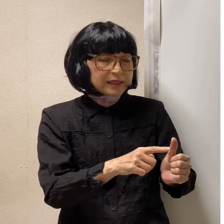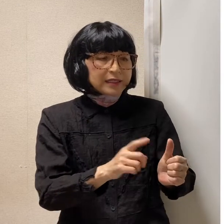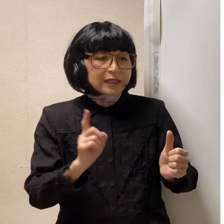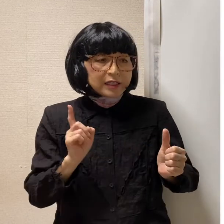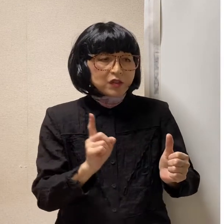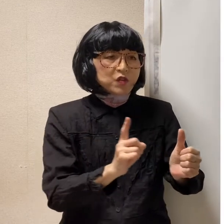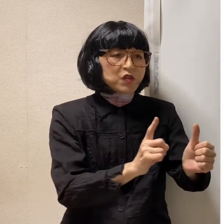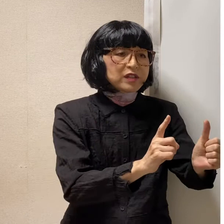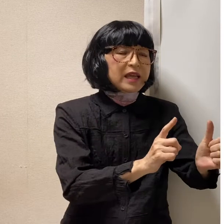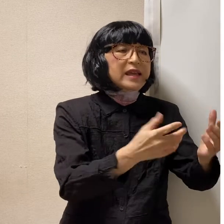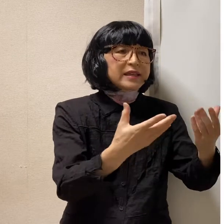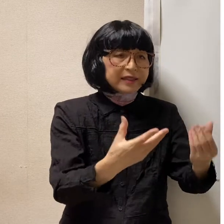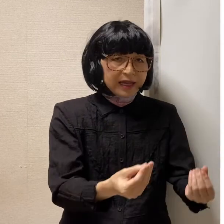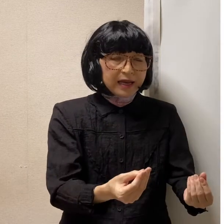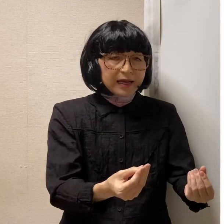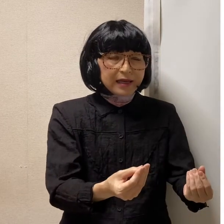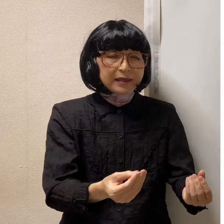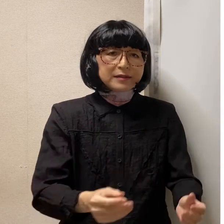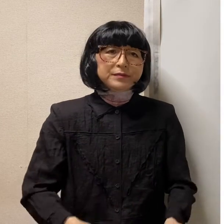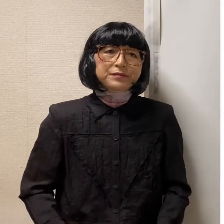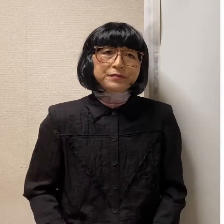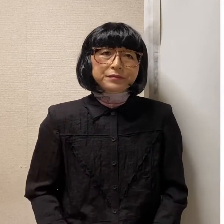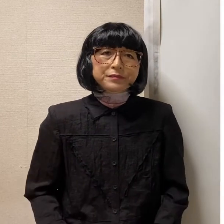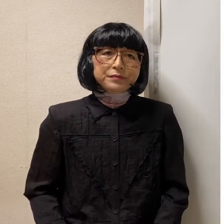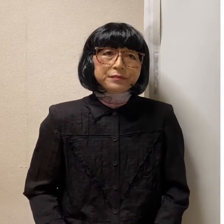私は彼についていった。